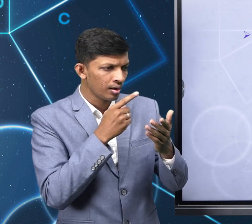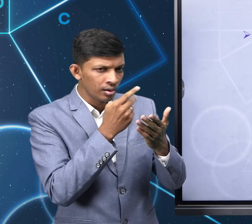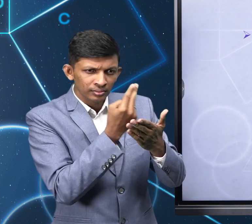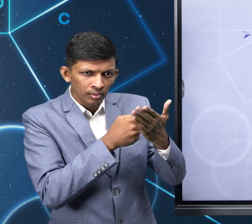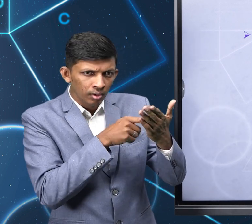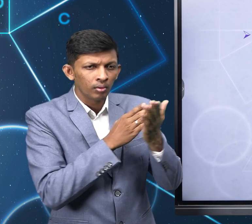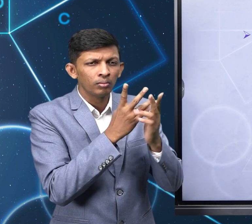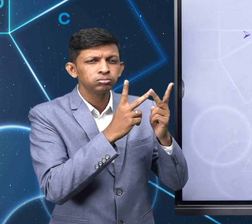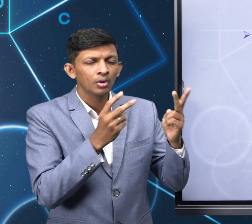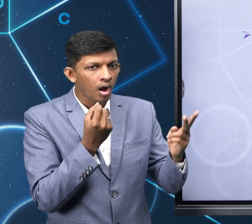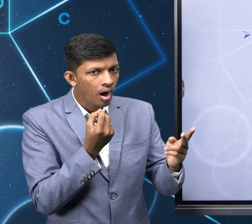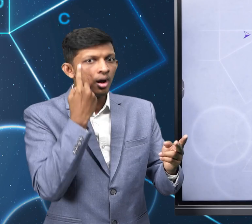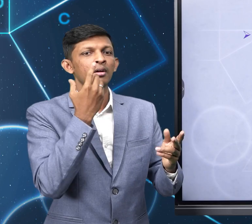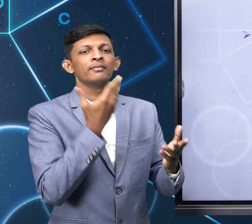कसे काढायचे हे समजून घ्या.